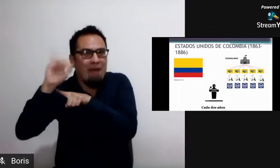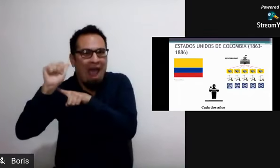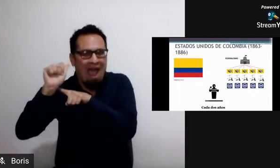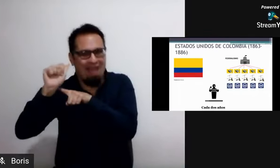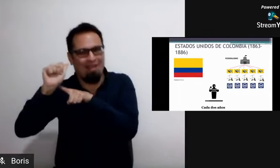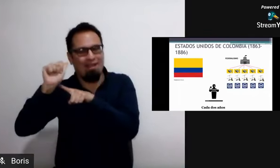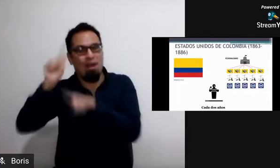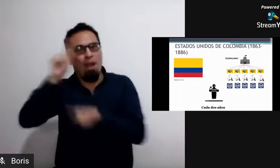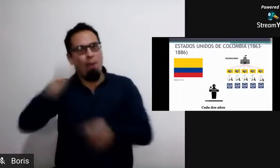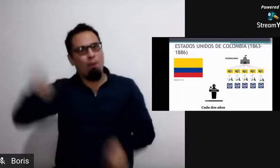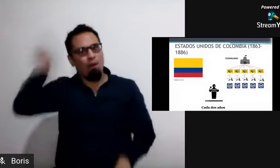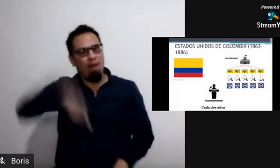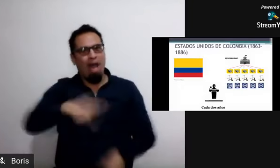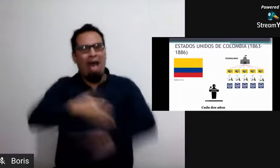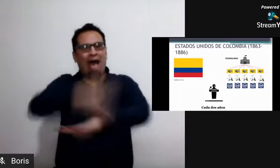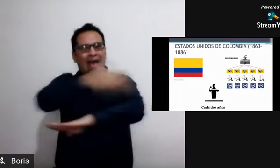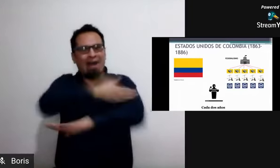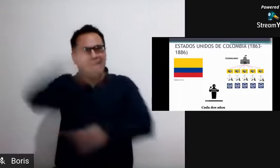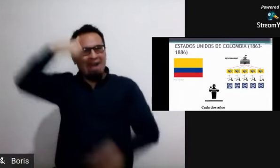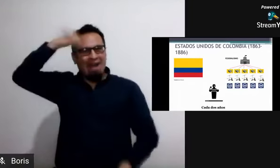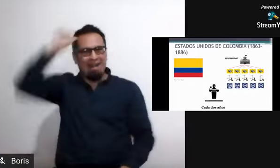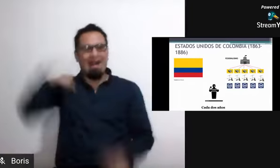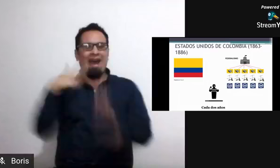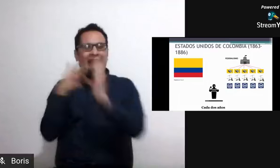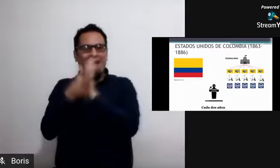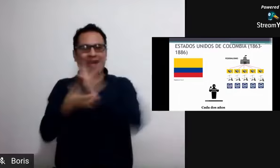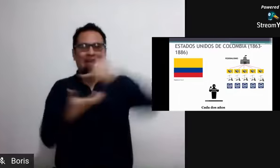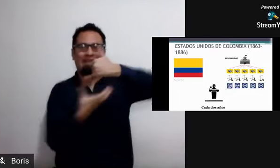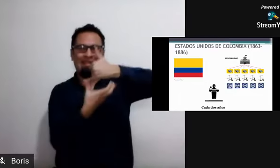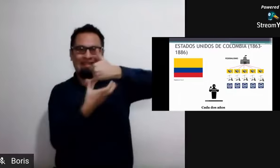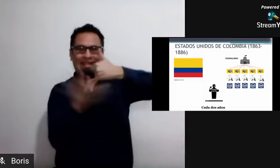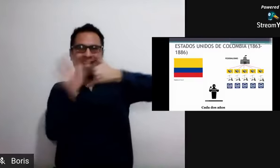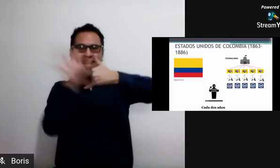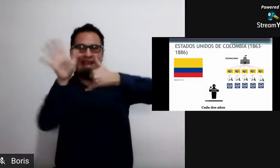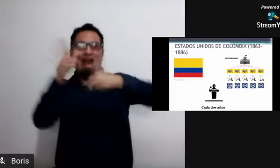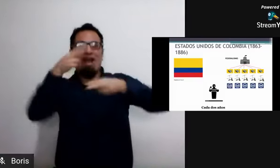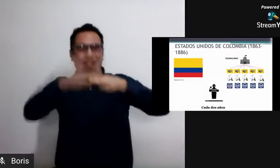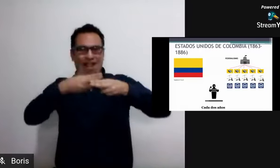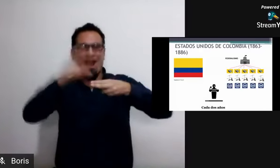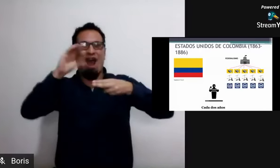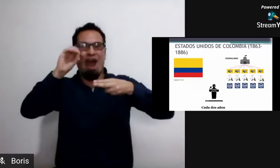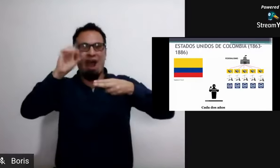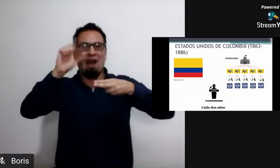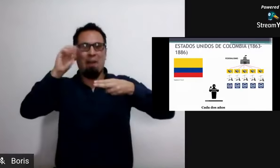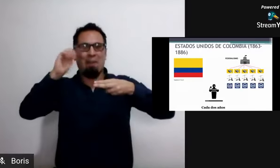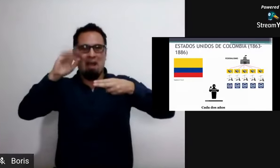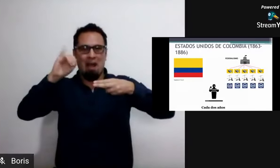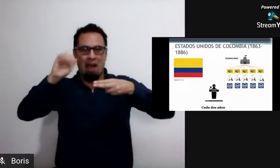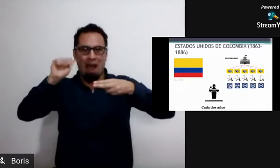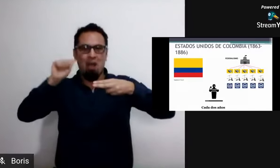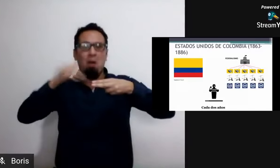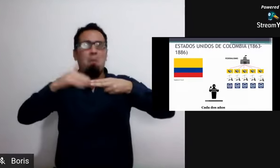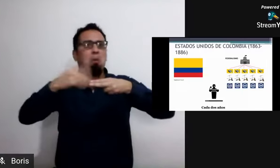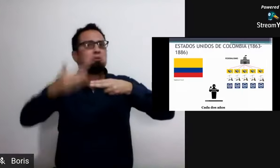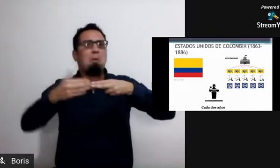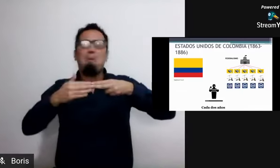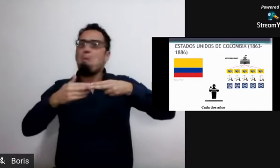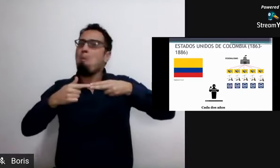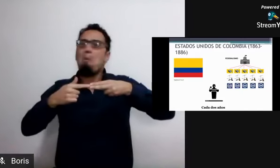Sí, ahí está la diferencia. No Estados Unidos de América, sino Estados Unidos de Colombia, porque eran diferentes